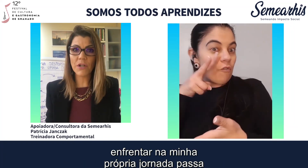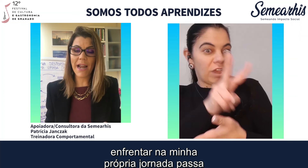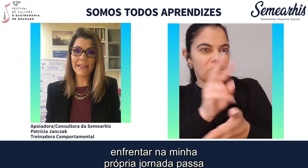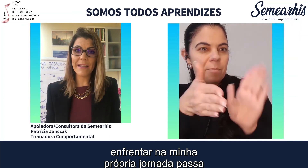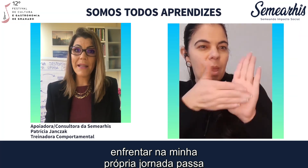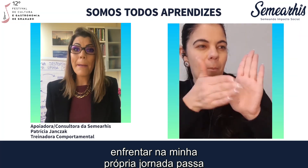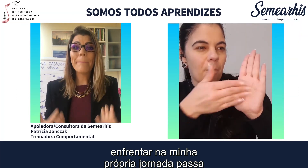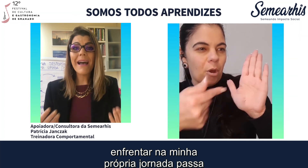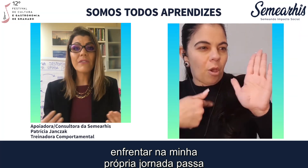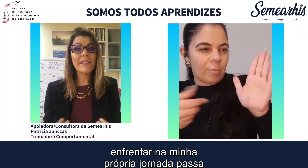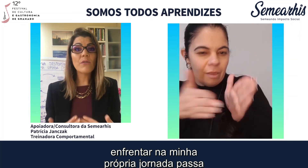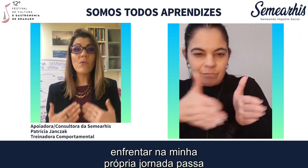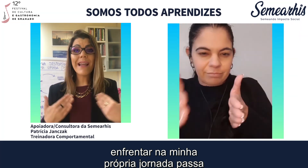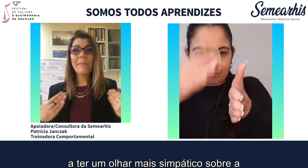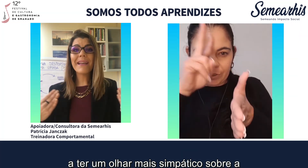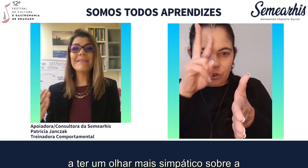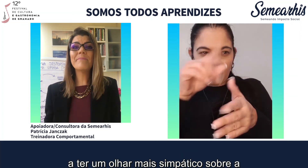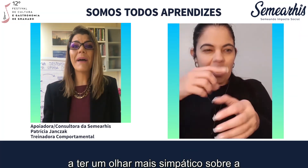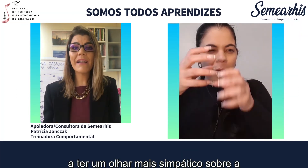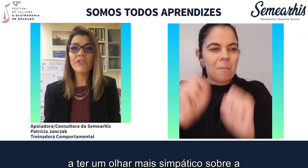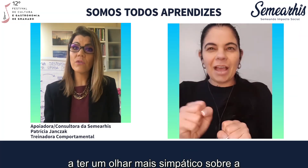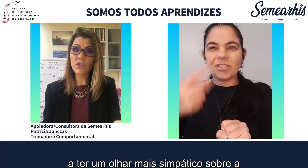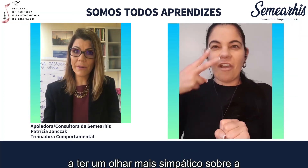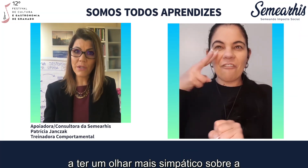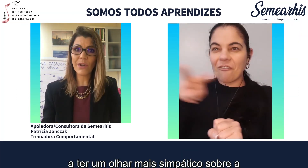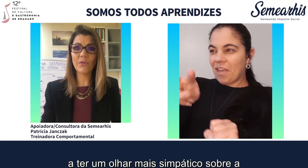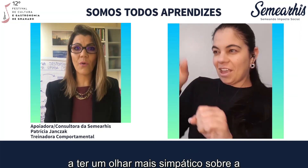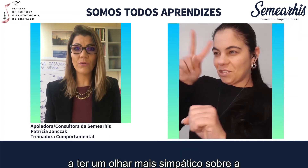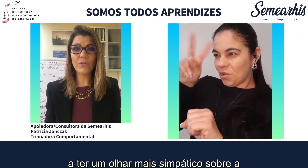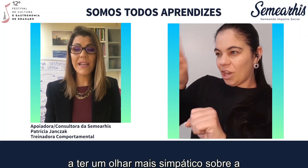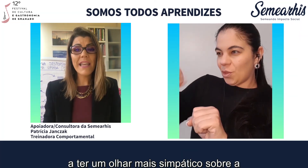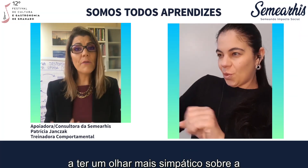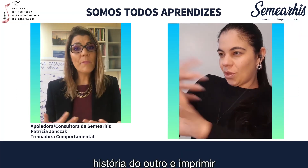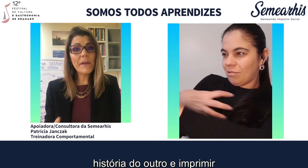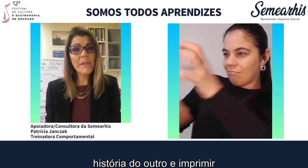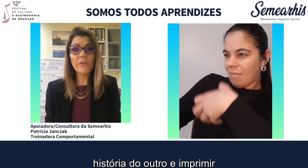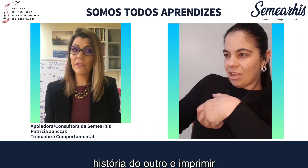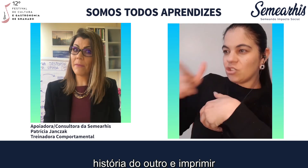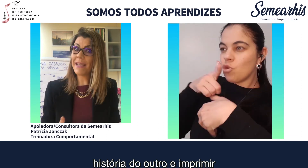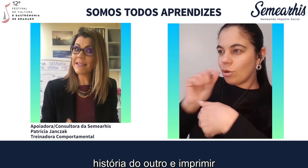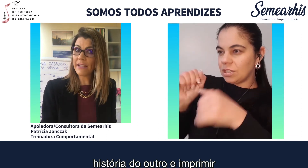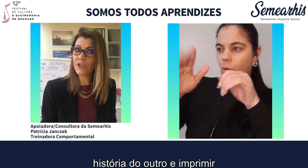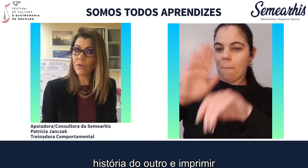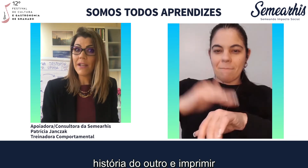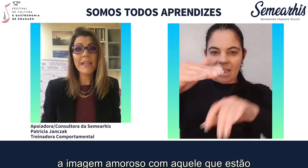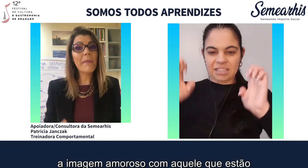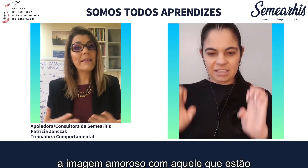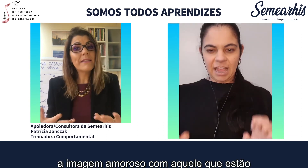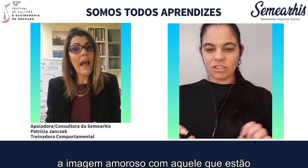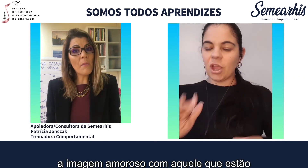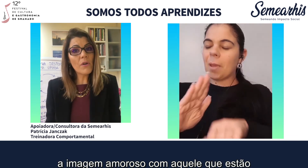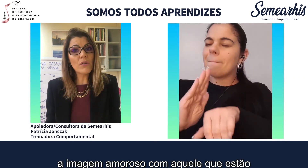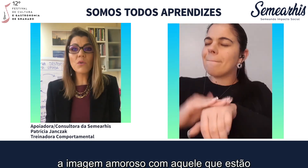própria jornada, passo a ter um olhar mais empático sobre a história do outro e eu me permito ser mais ético e